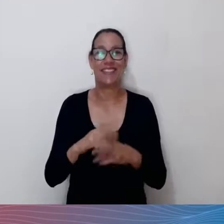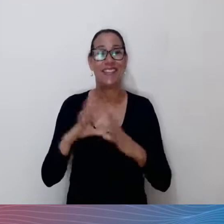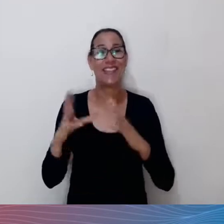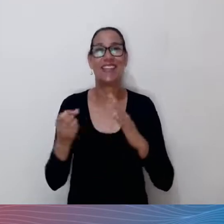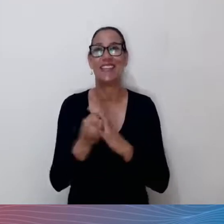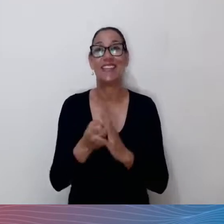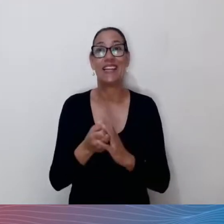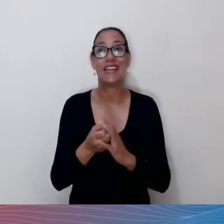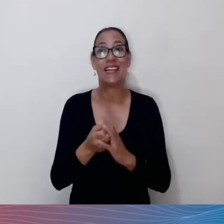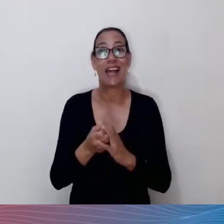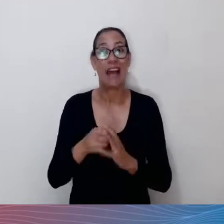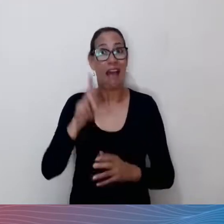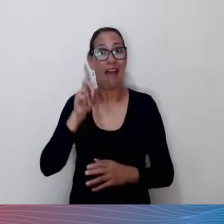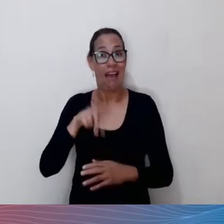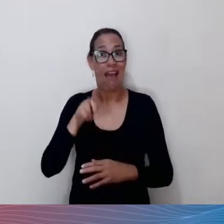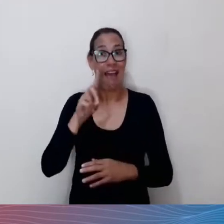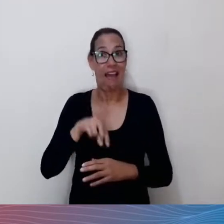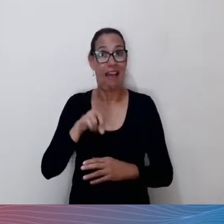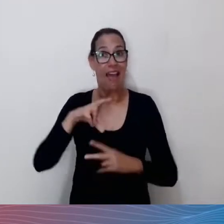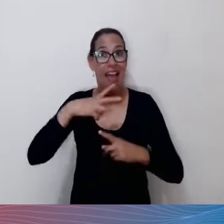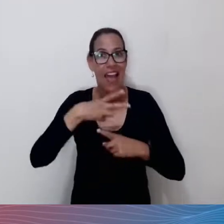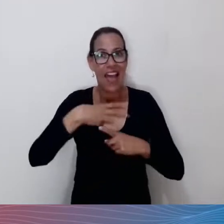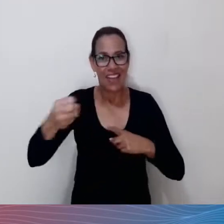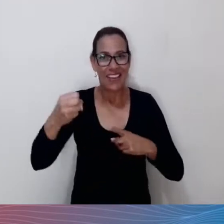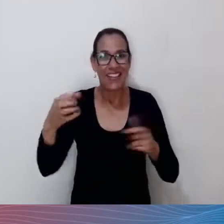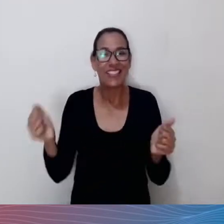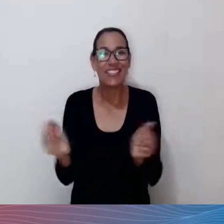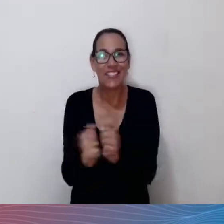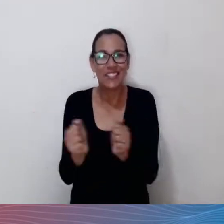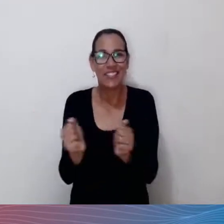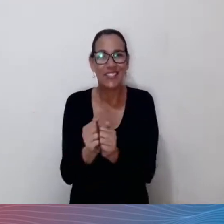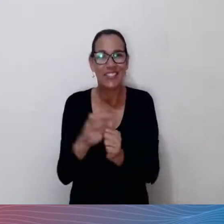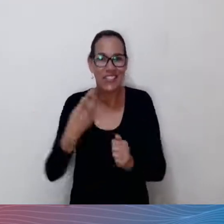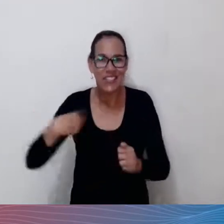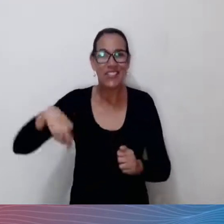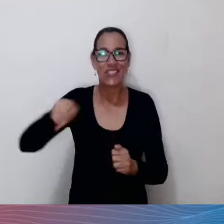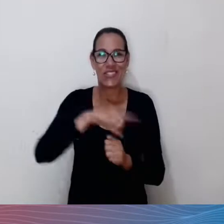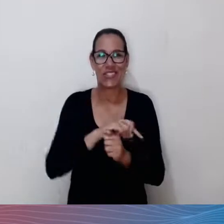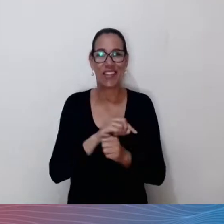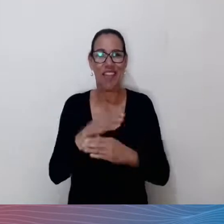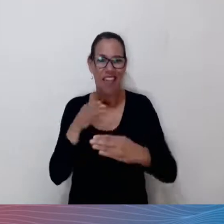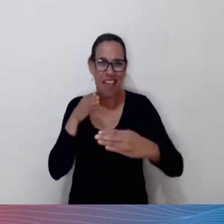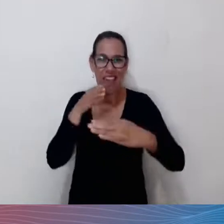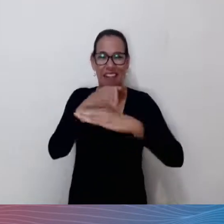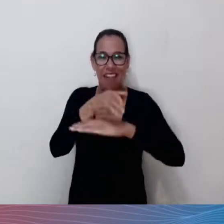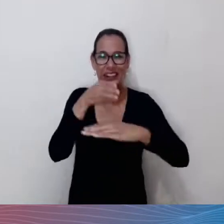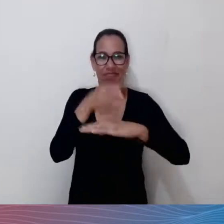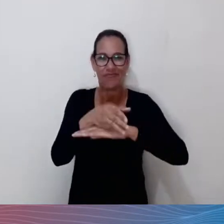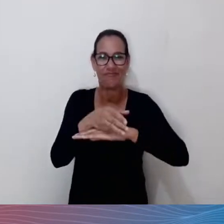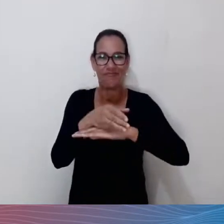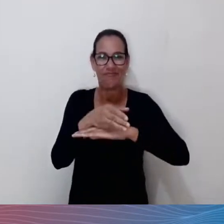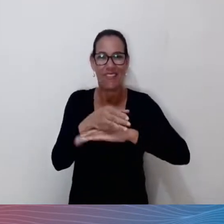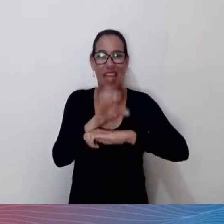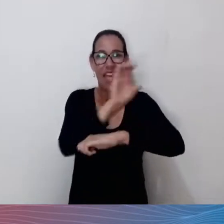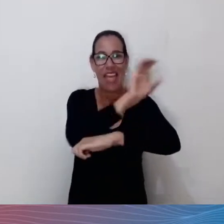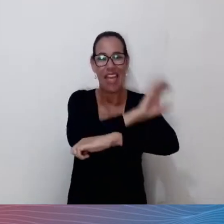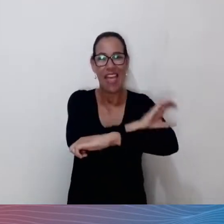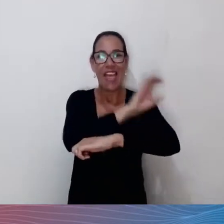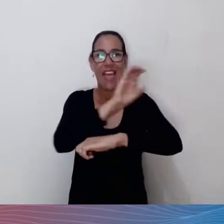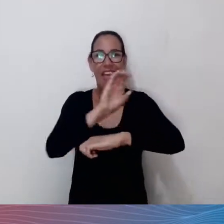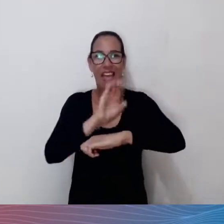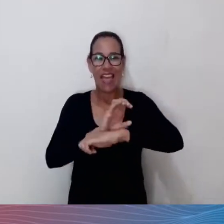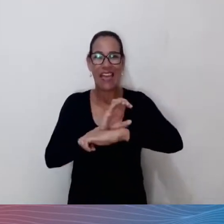conosco, para entrar na terra de Canaã junto conosco, já antes da grande tribulação sermos